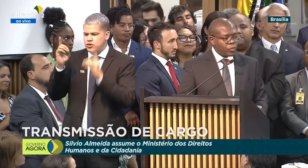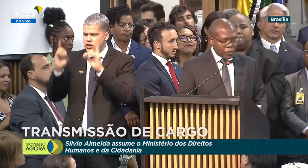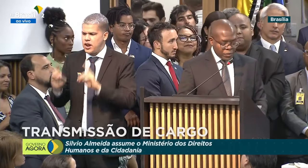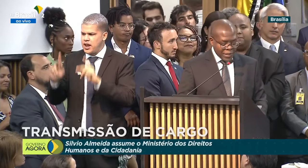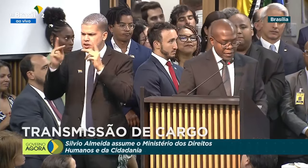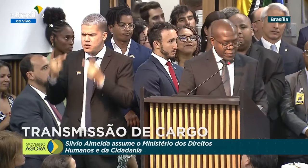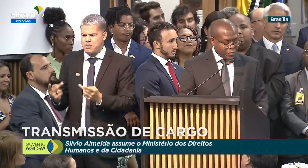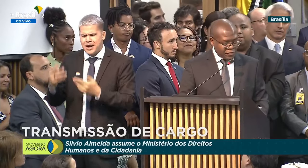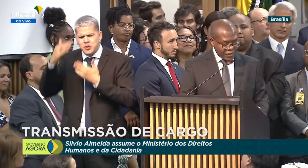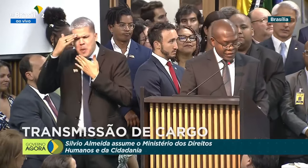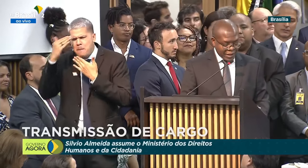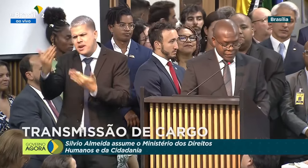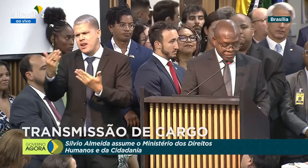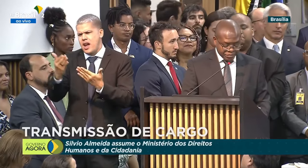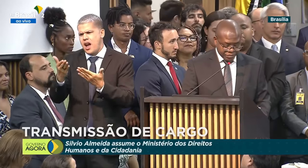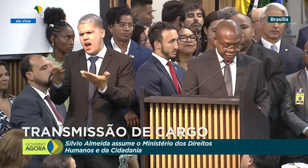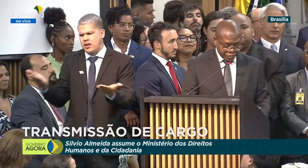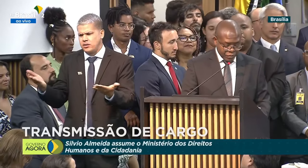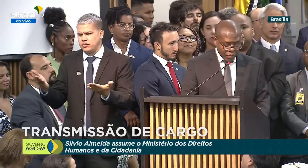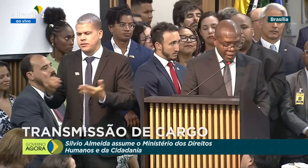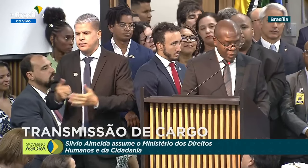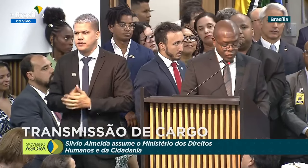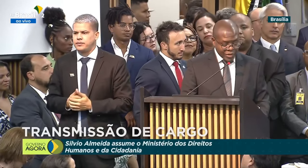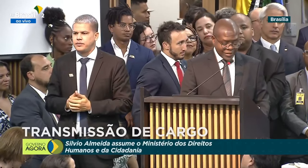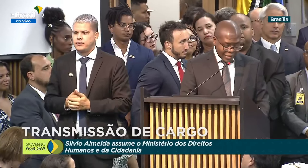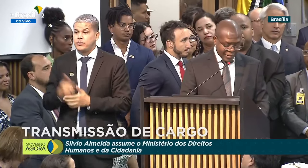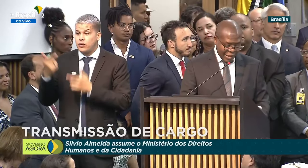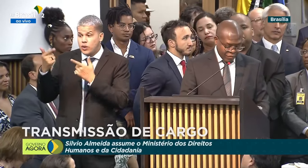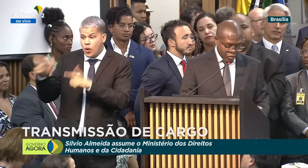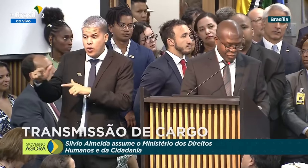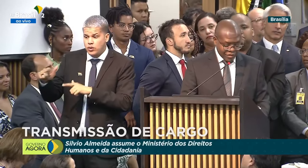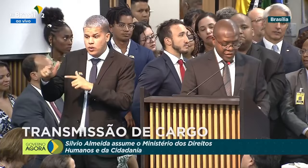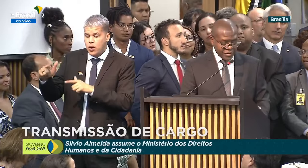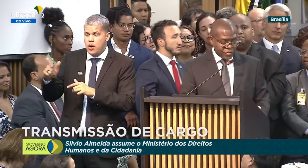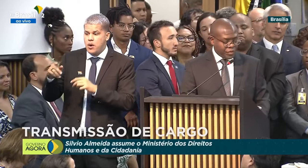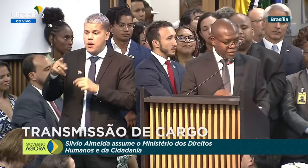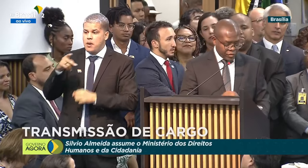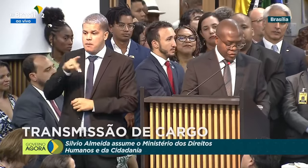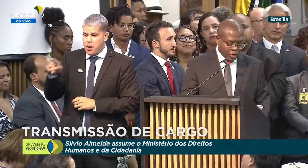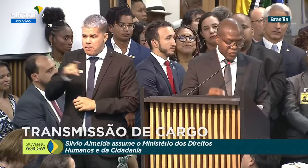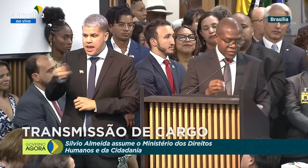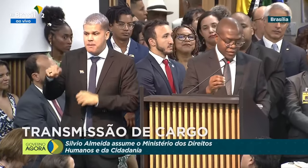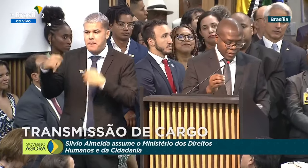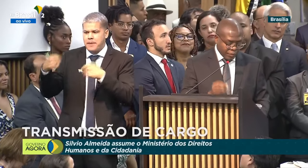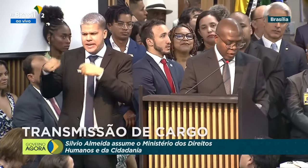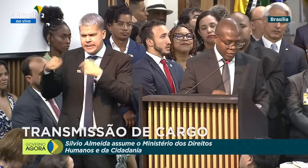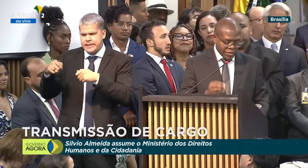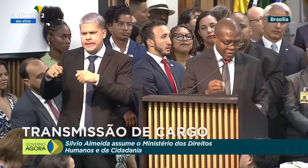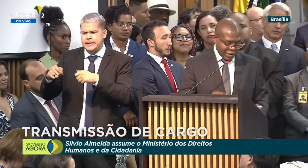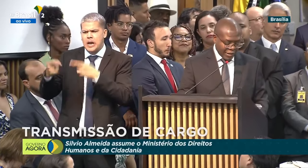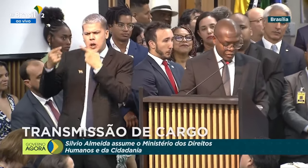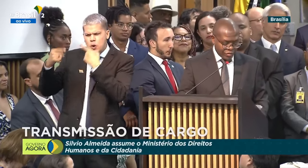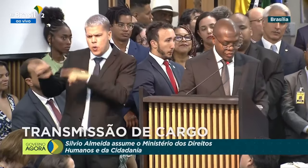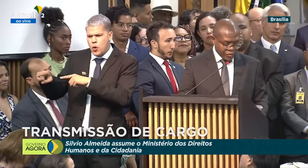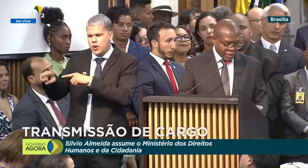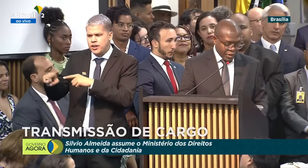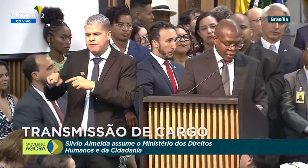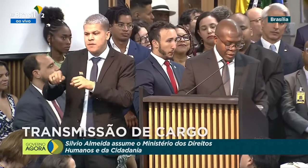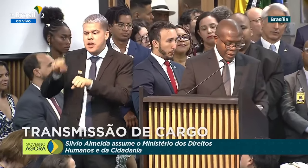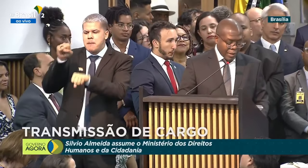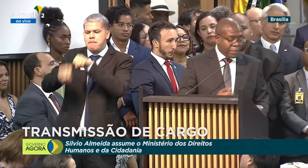outro problema que somos enfrentar é o número aceitável Como já disse de homicídio de jovens pobres e